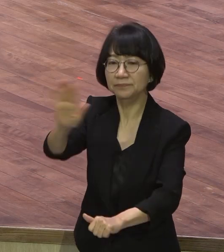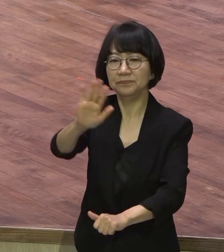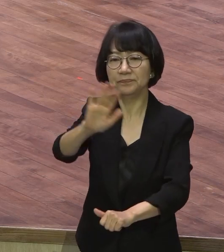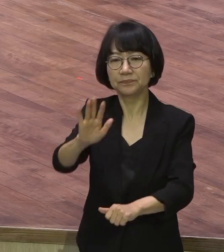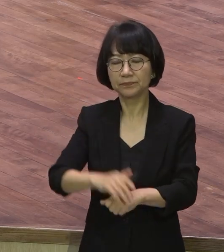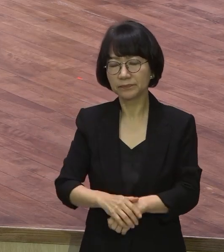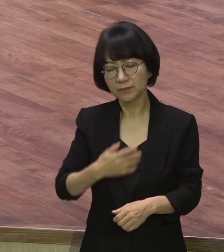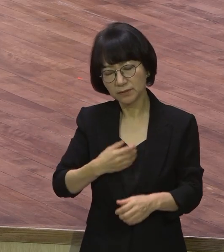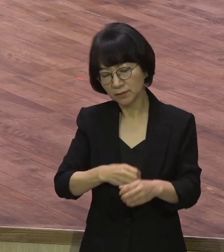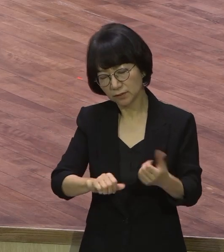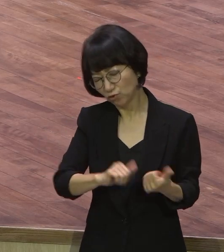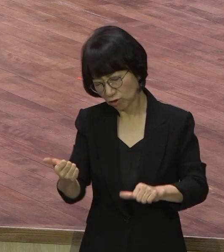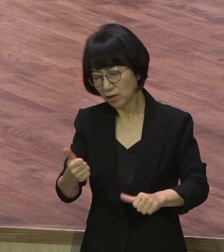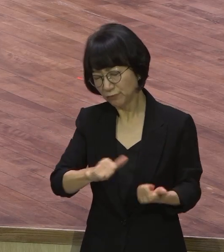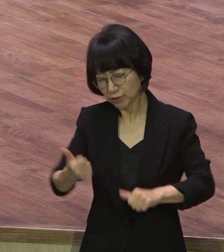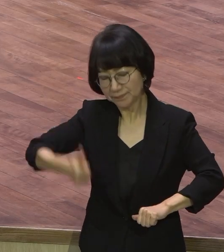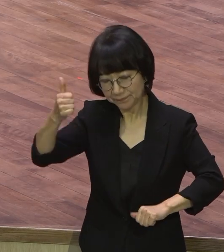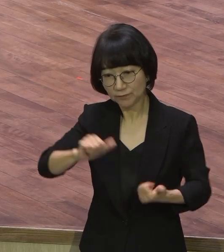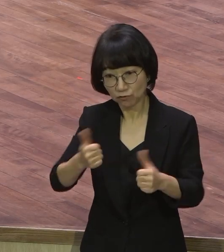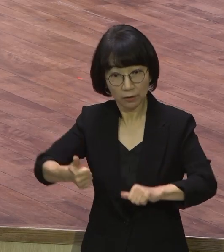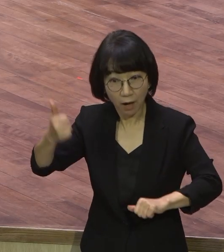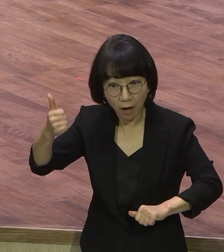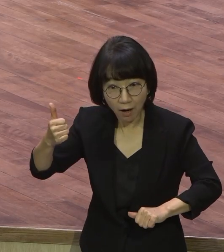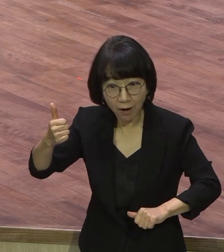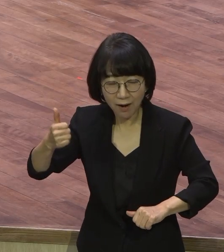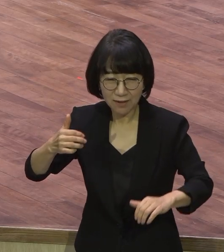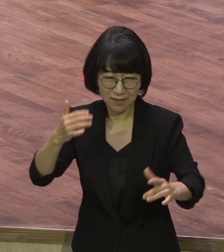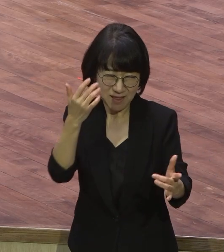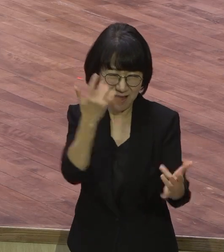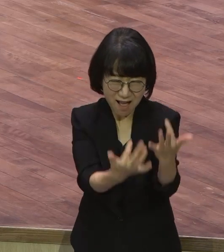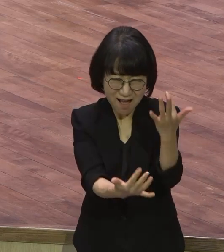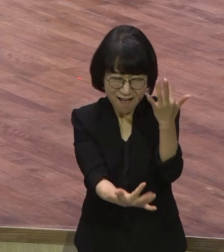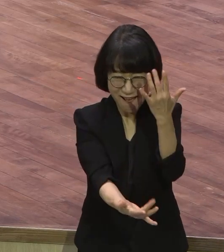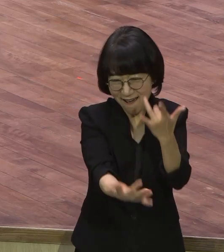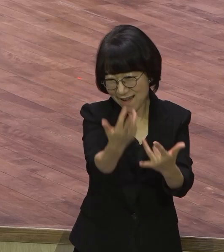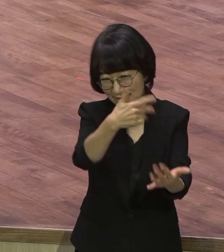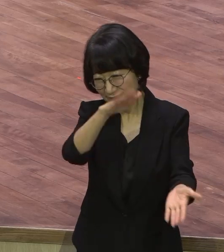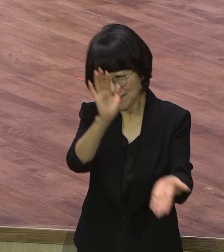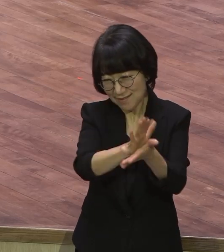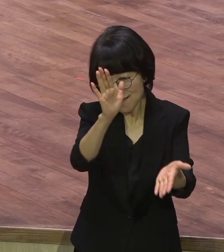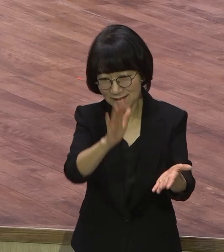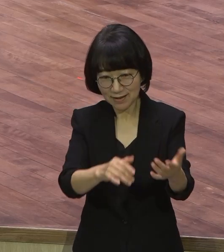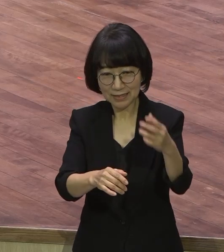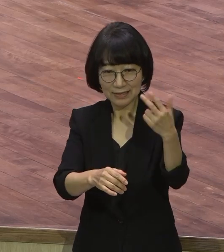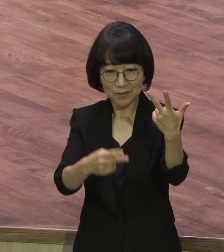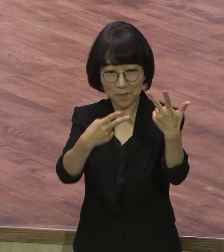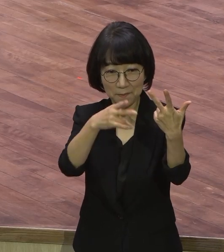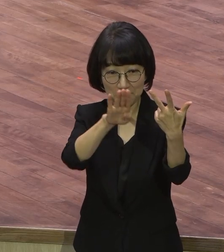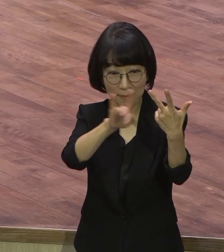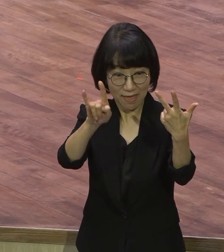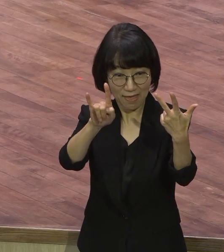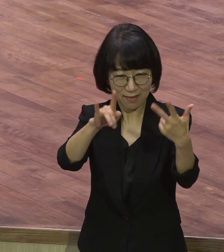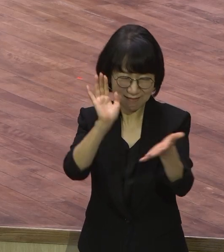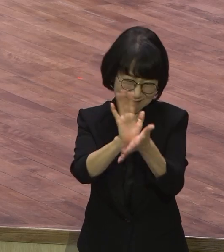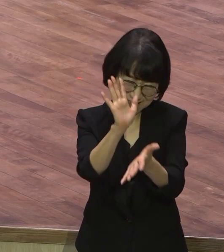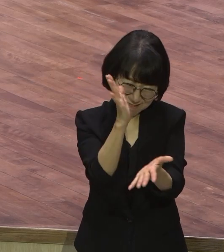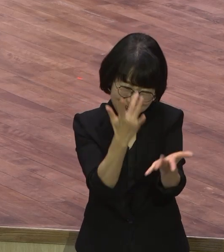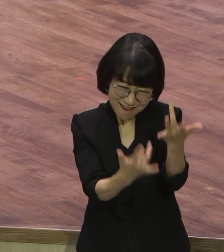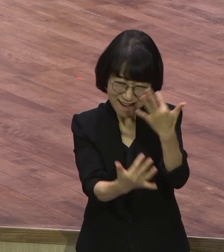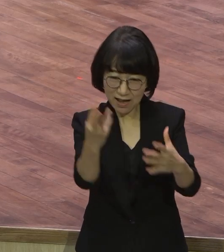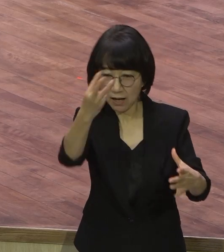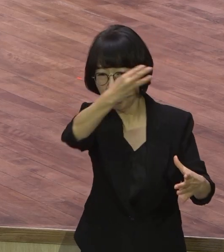죽음을 각오하고 안 한 겁니다. 어디 들어가세요? 일곱 배나 뜨거운 풀풀 속에 던져버렸습니다.